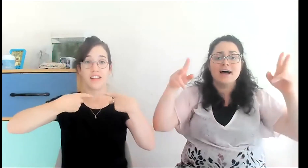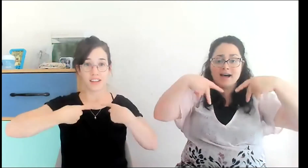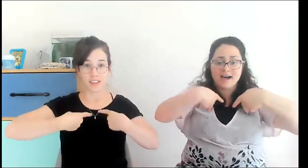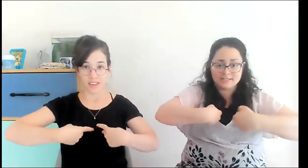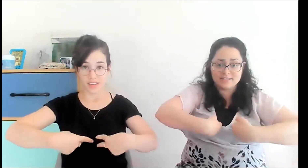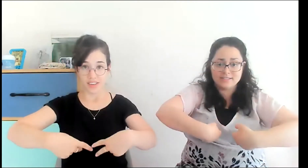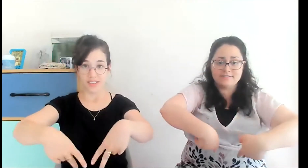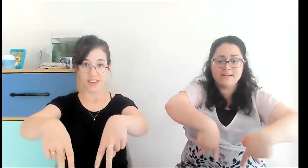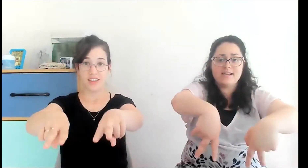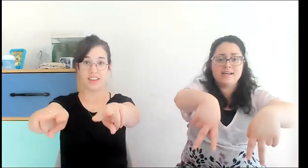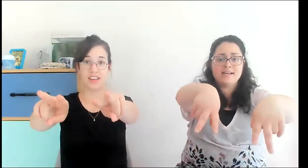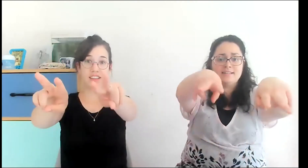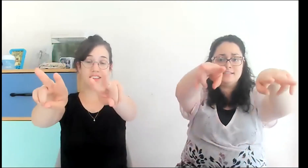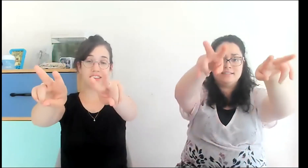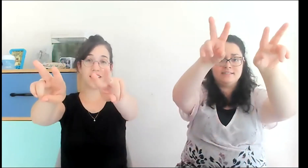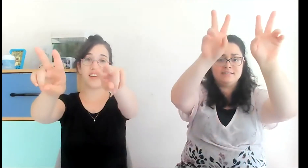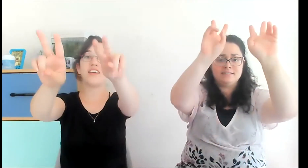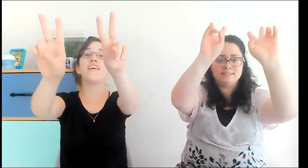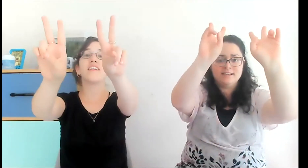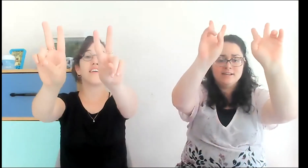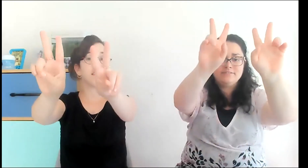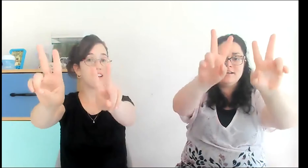התקווה. השיבני